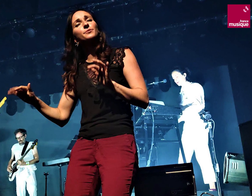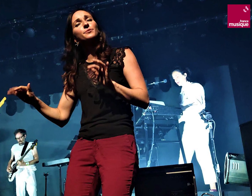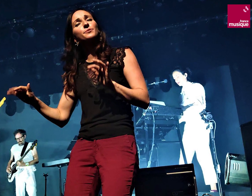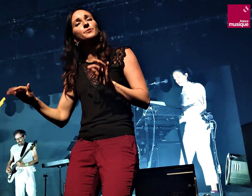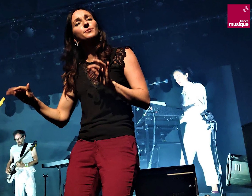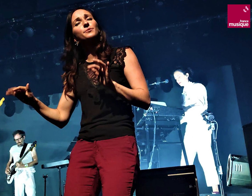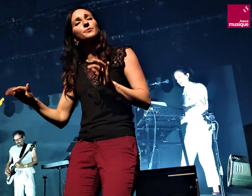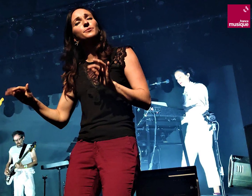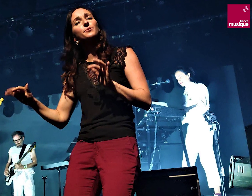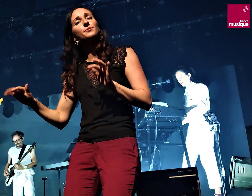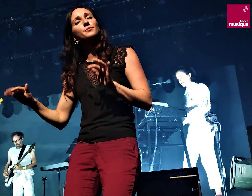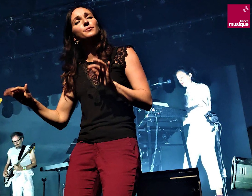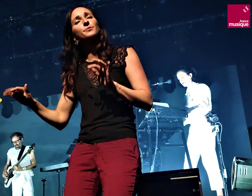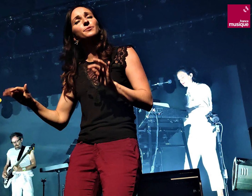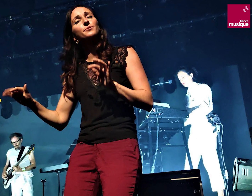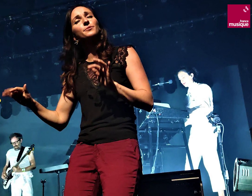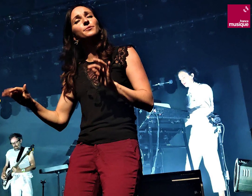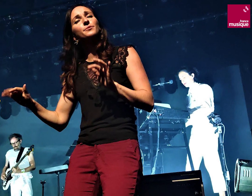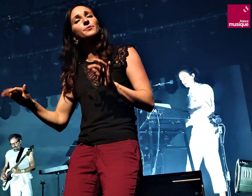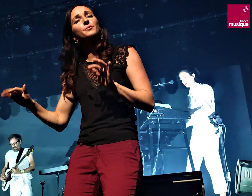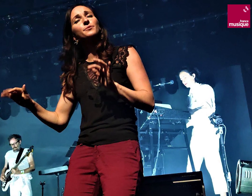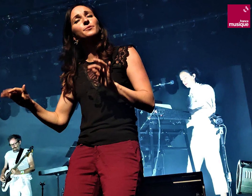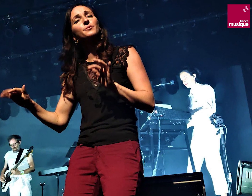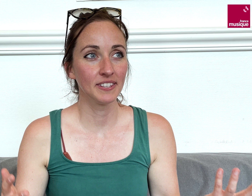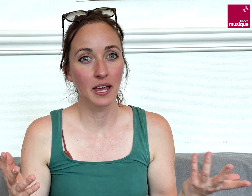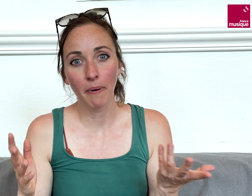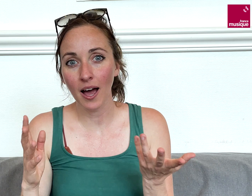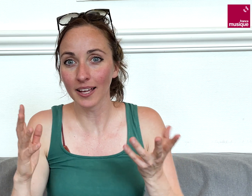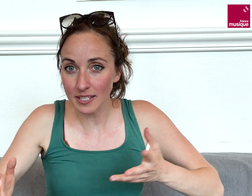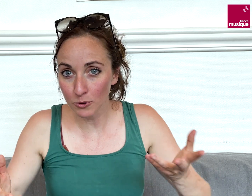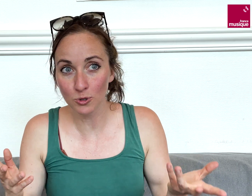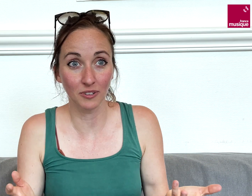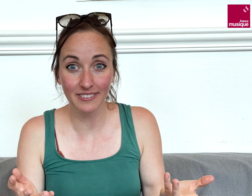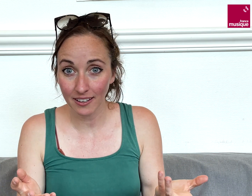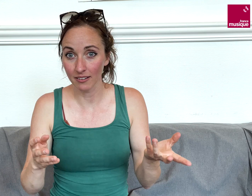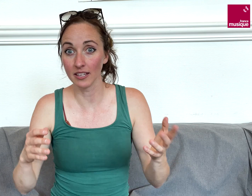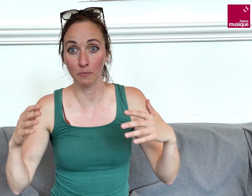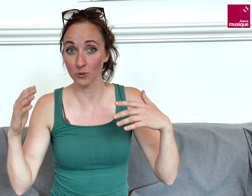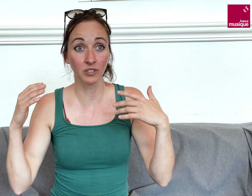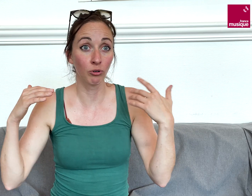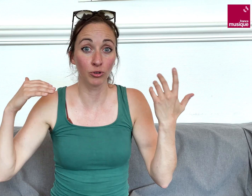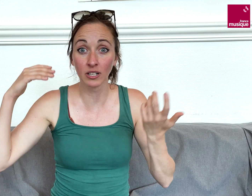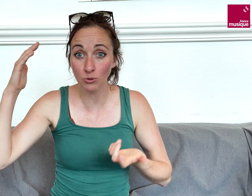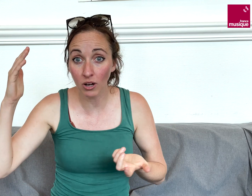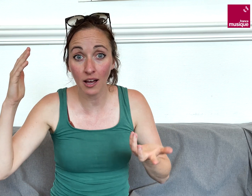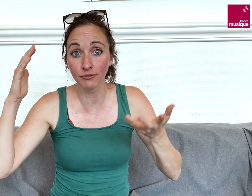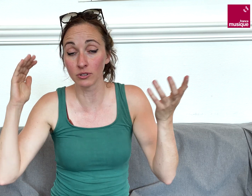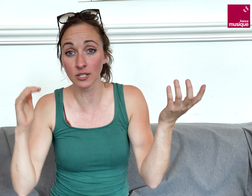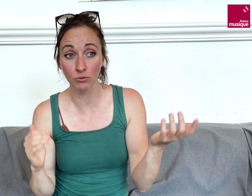qui pratiquent la langue des signes, souvent des personnes sourdes ou malentendantes. Il n a pas un type de surdité, il y a des personnes qui vont entendre les sons graves, d'autres les sont